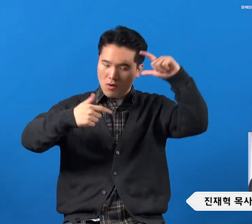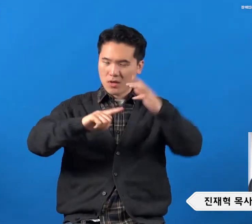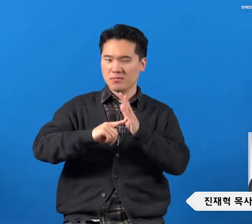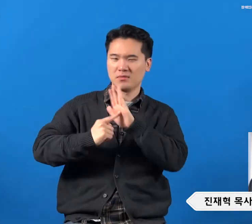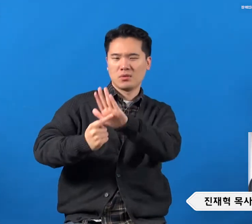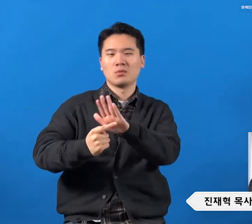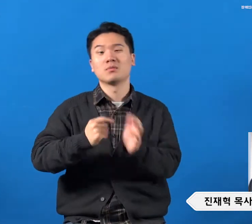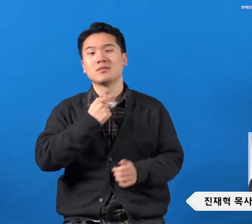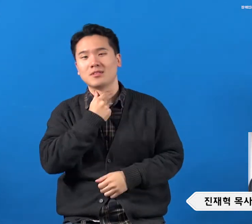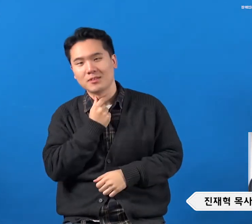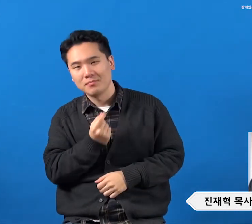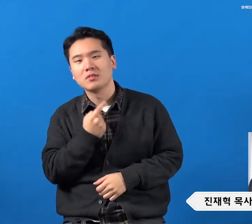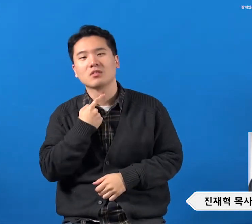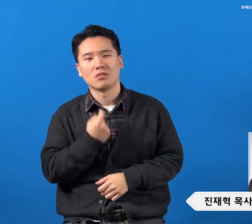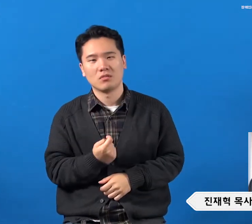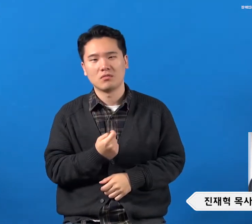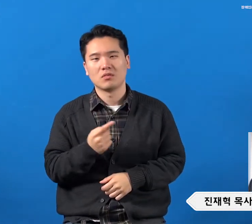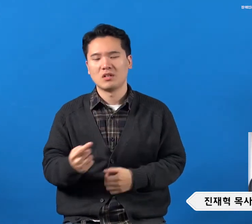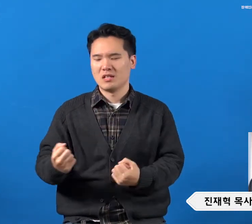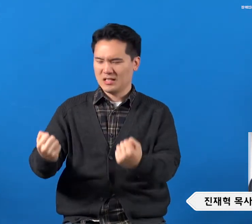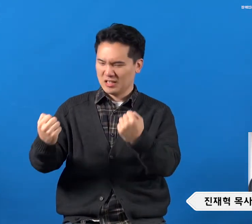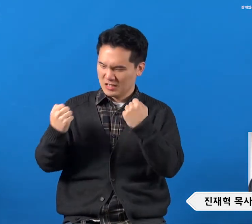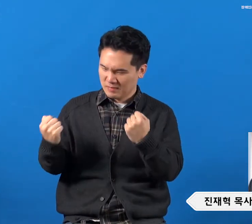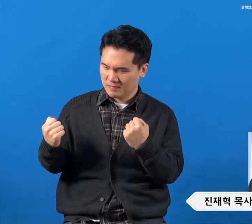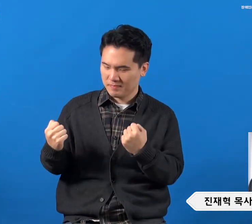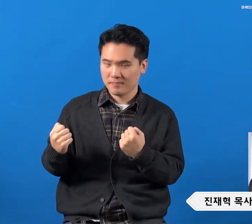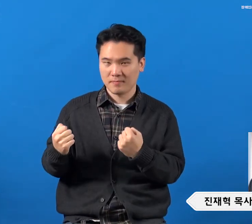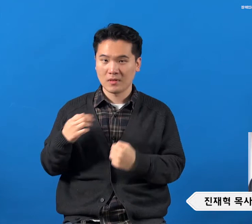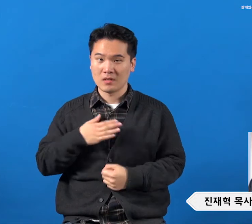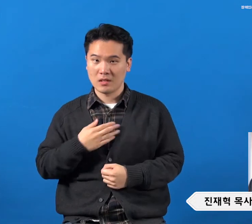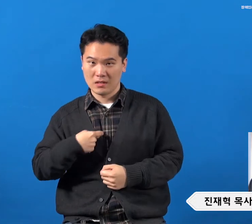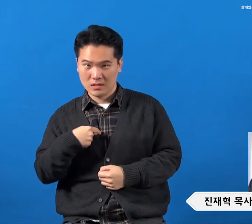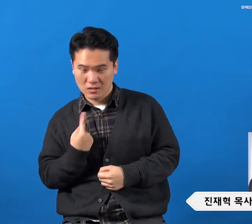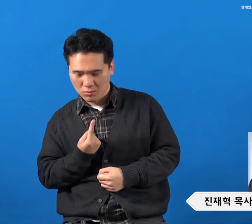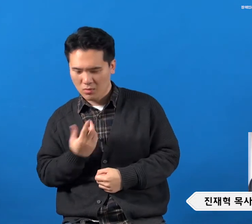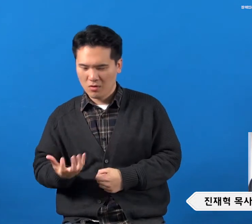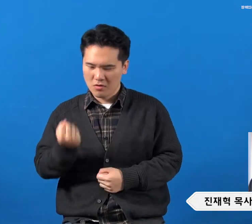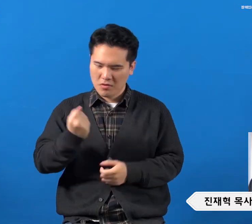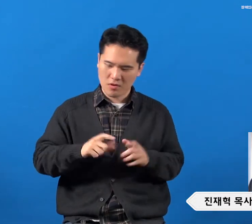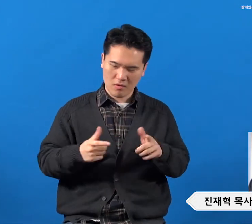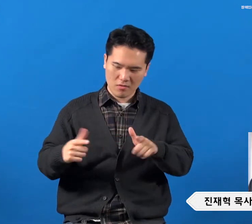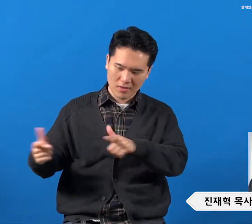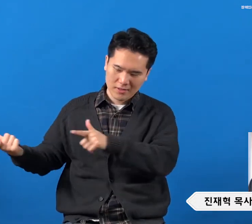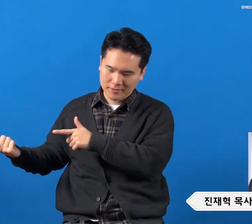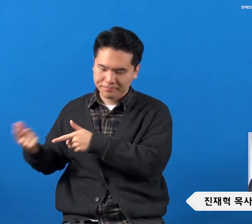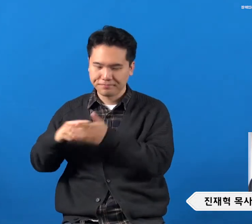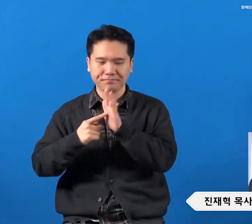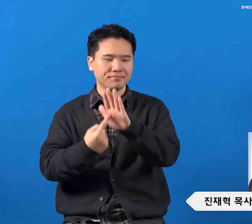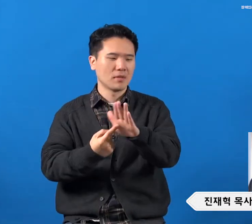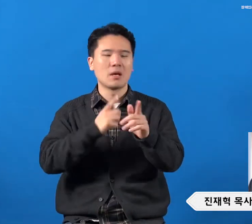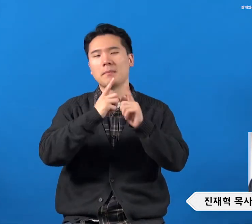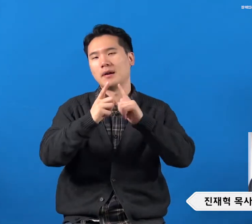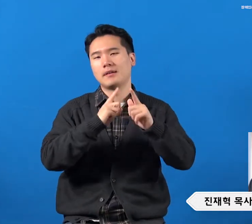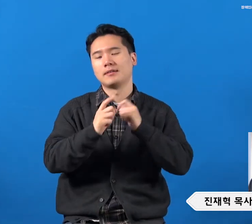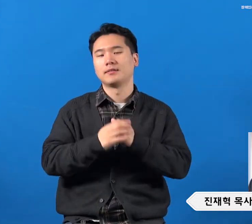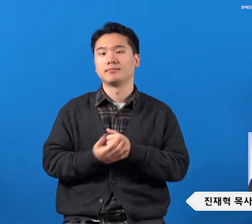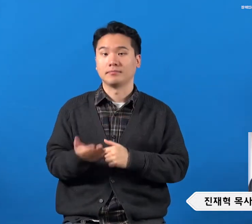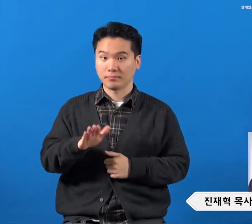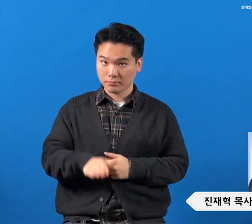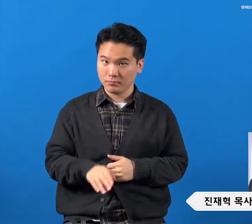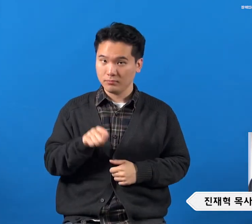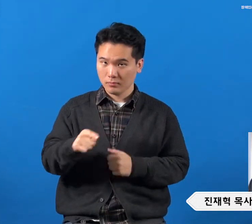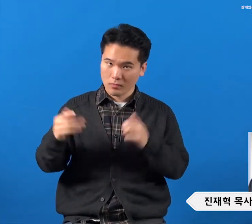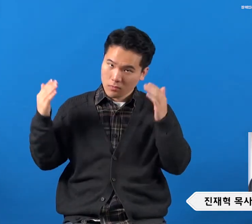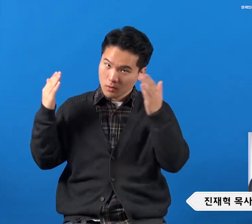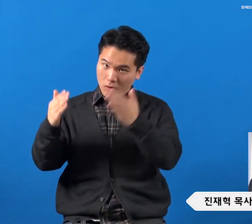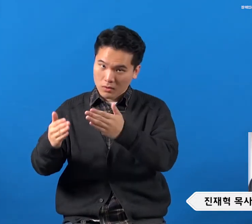그 모든 것들을 갖고 싶었던 그 파워와 프라이드, 자기의 것들을 이야기합니다.